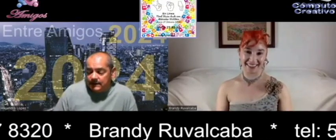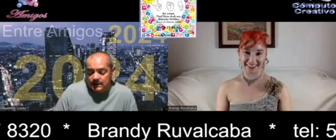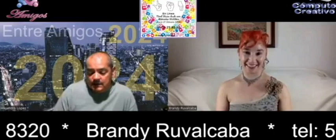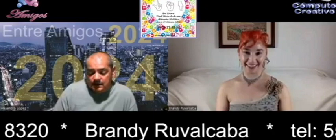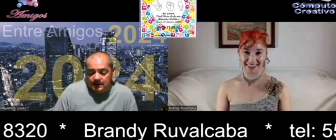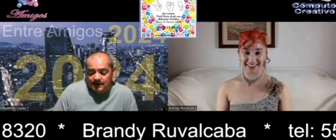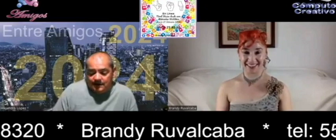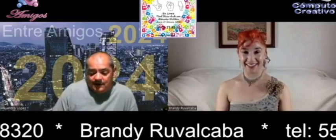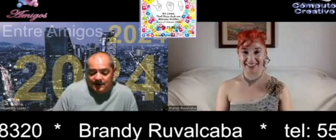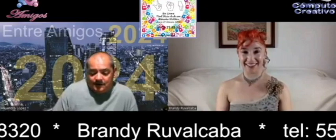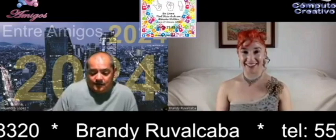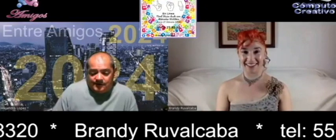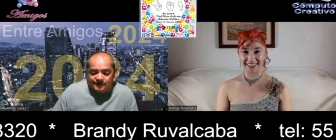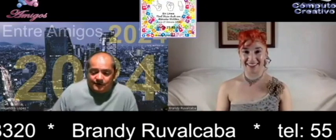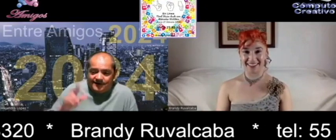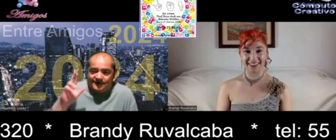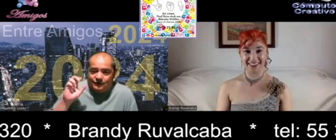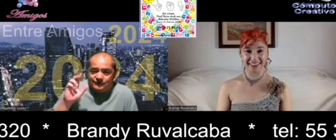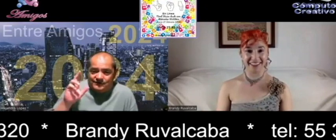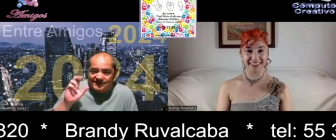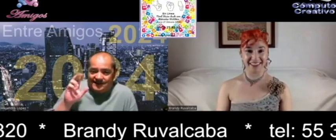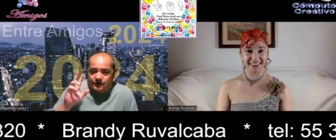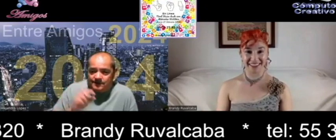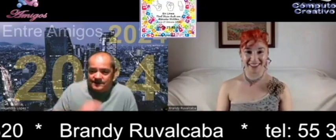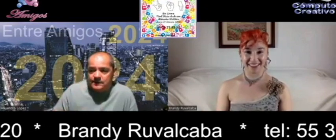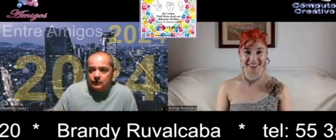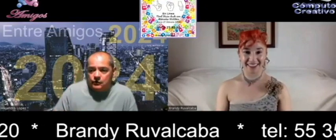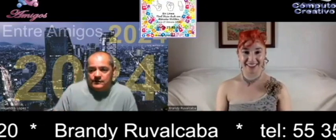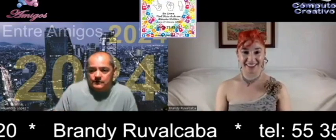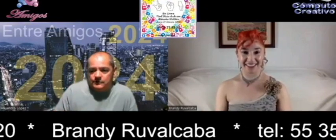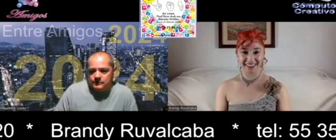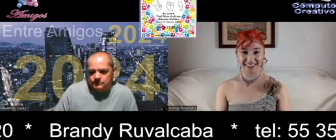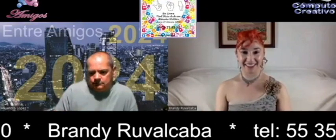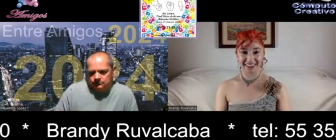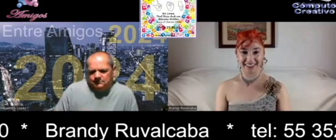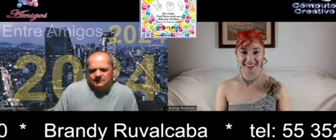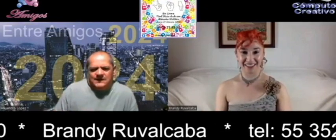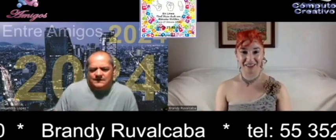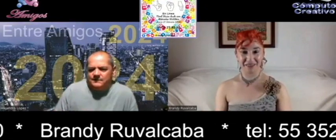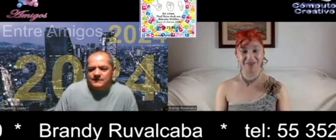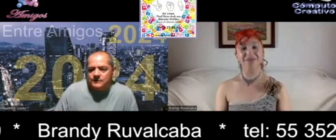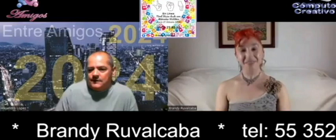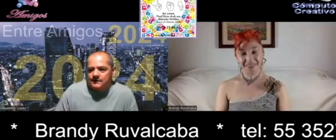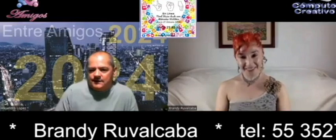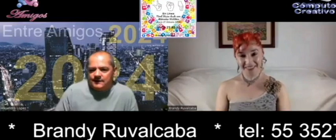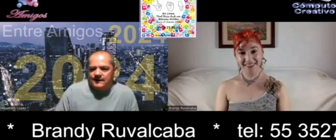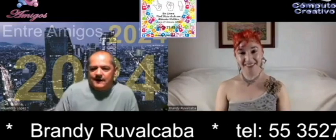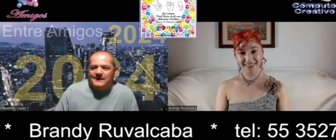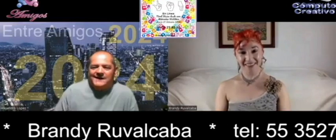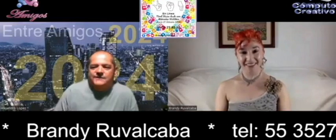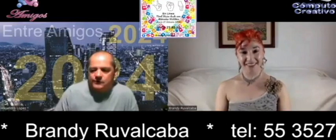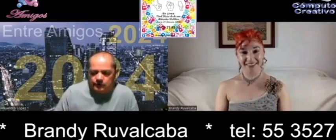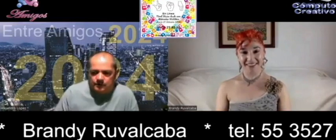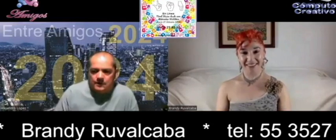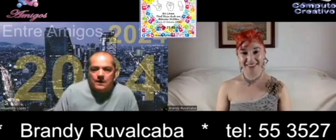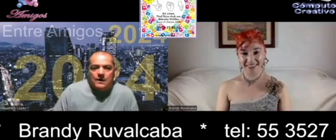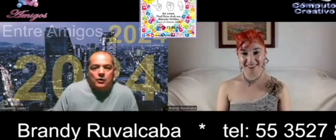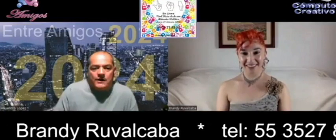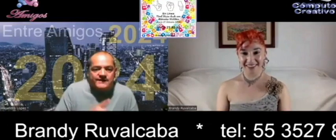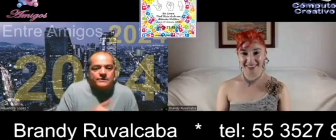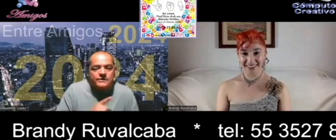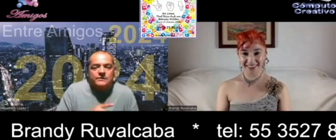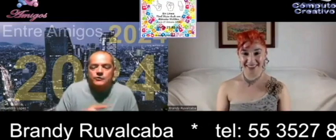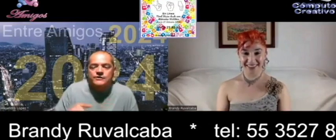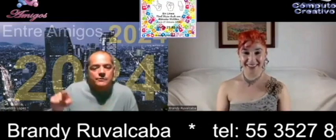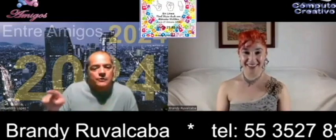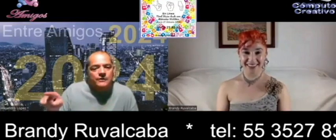que ahora con eso de los idiomas inclusivos, que se me hace una verdadera aberración, lo